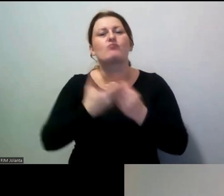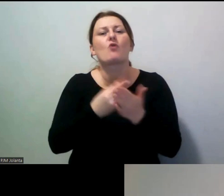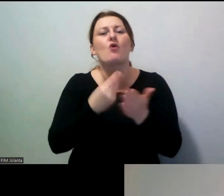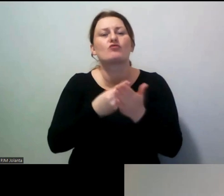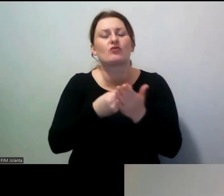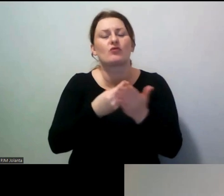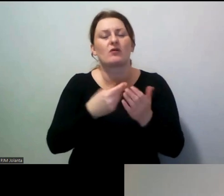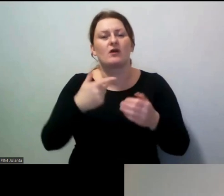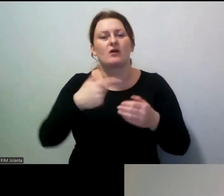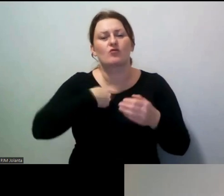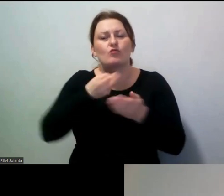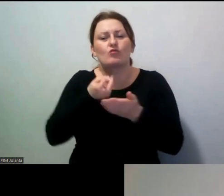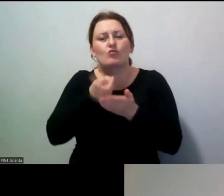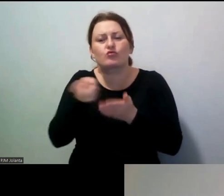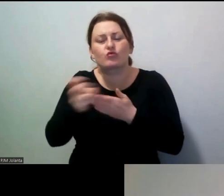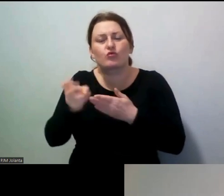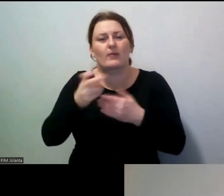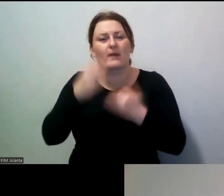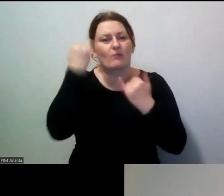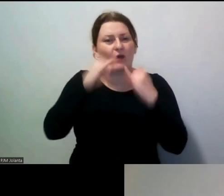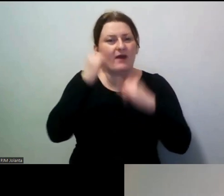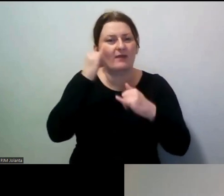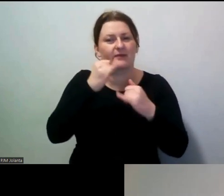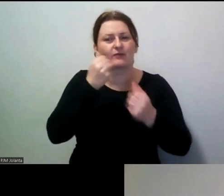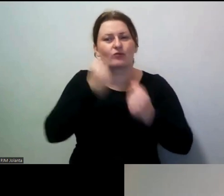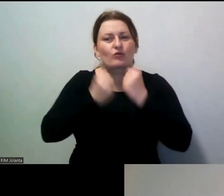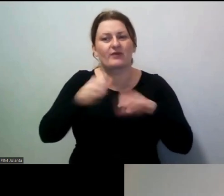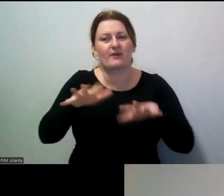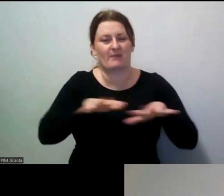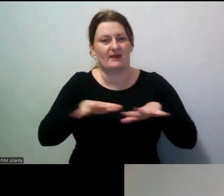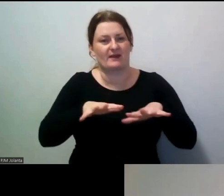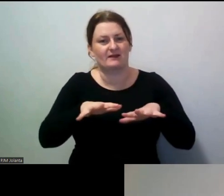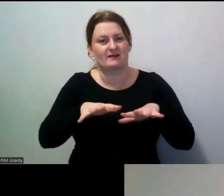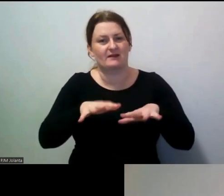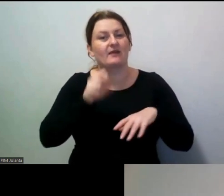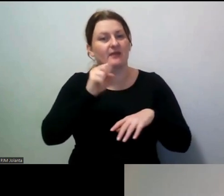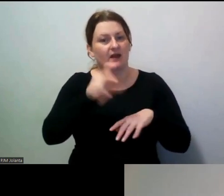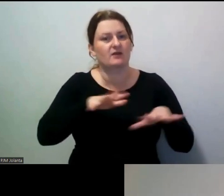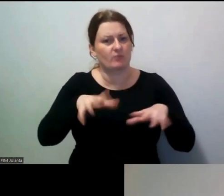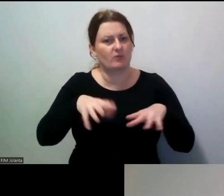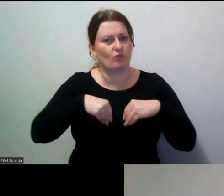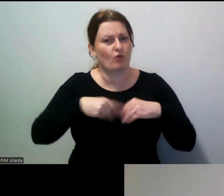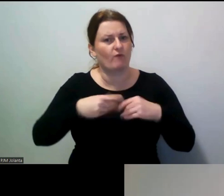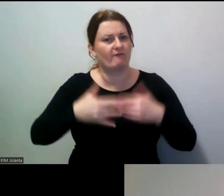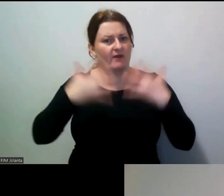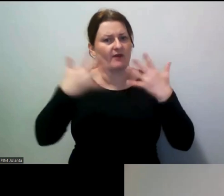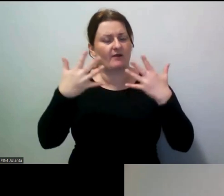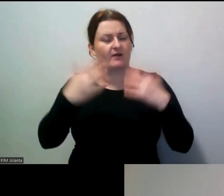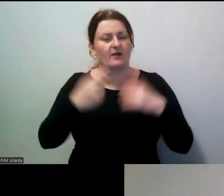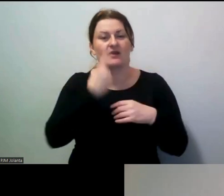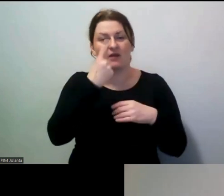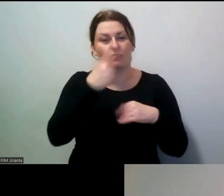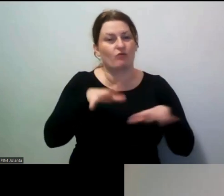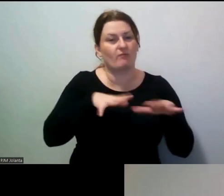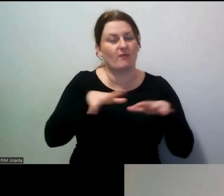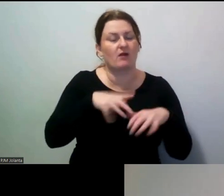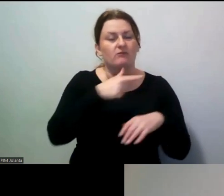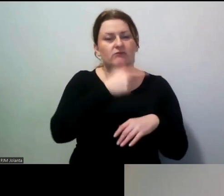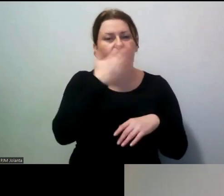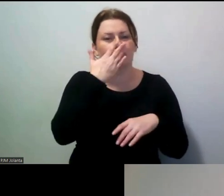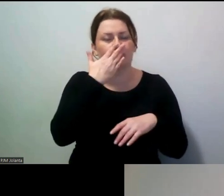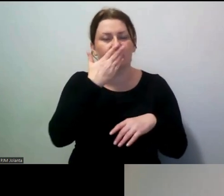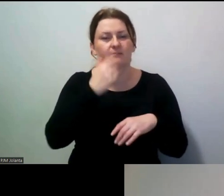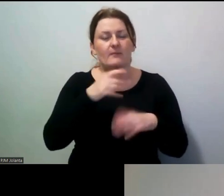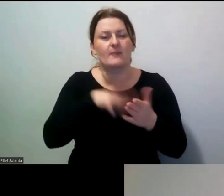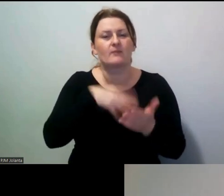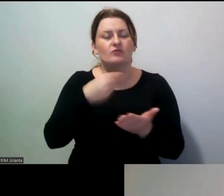błędy, usunąć miejsca, które mogłyby być trudne, a takich miejsc mogło być wiele. Jednym z takich miejsc mogło być